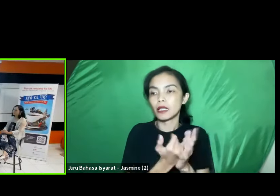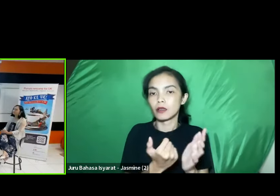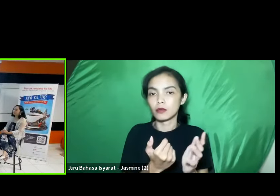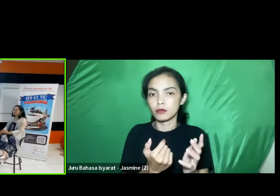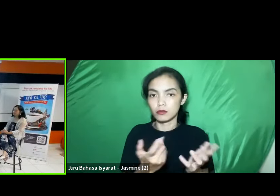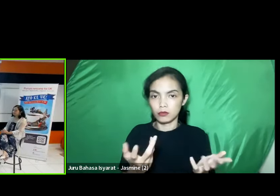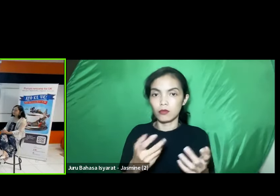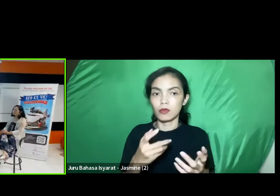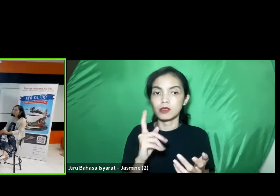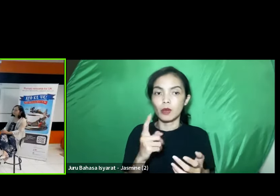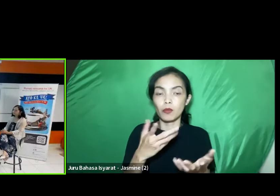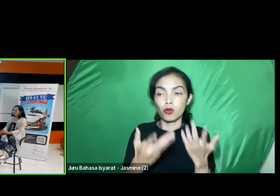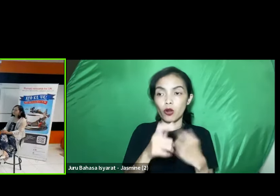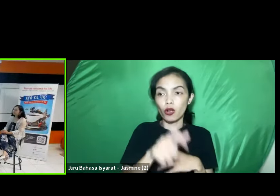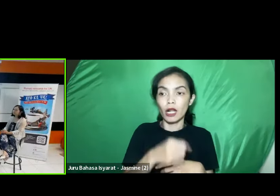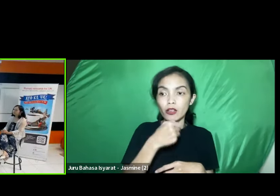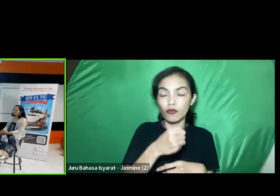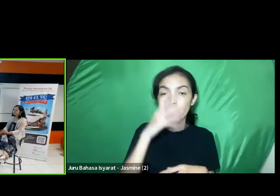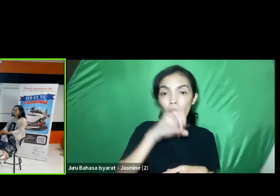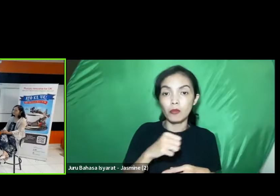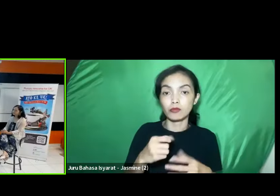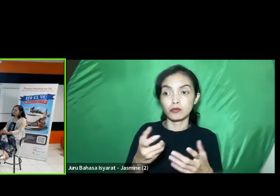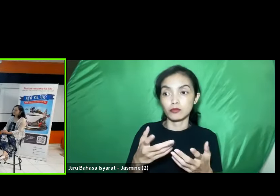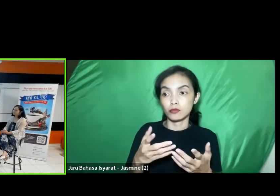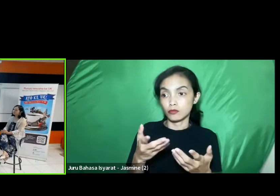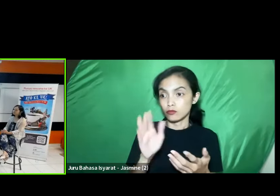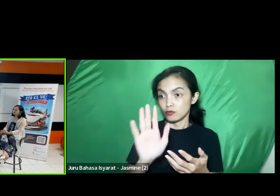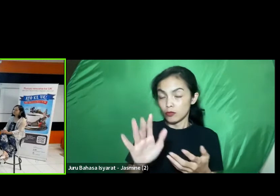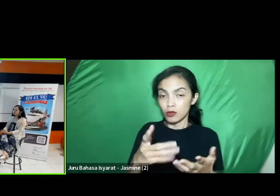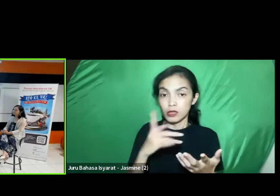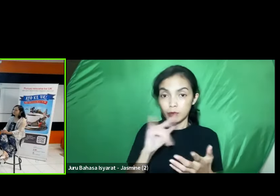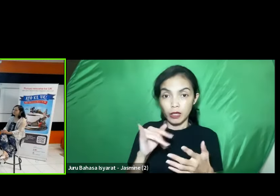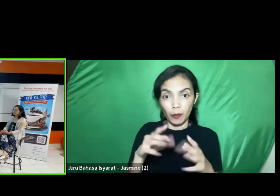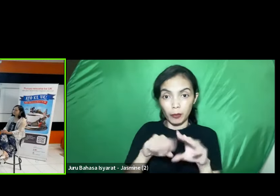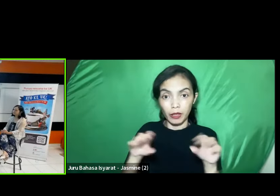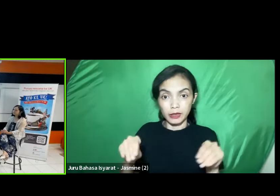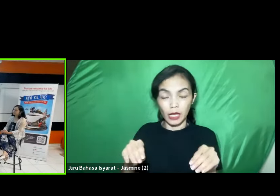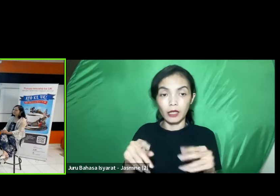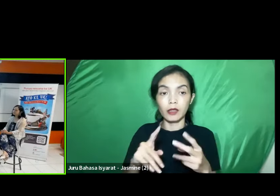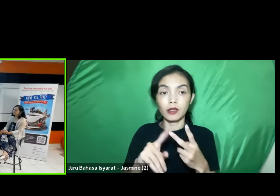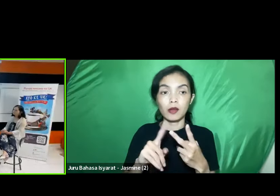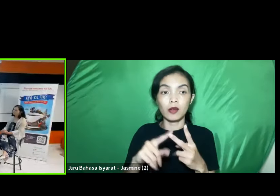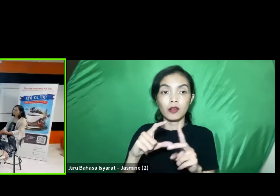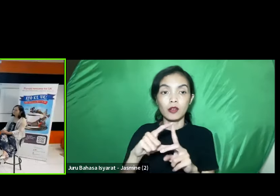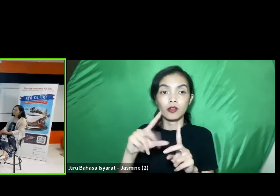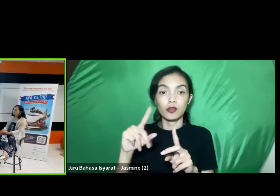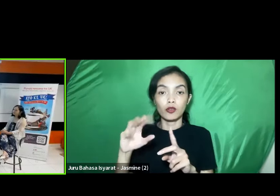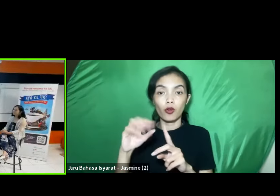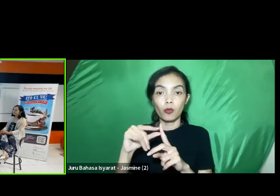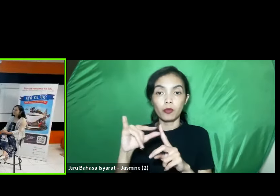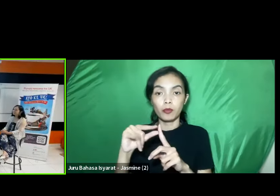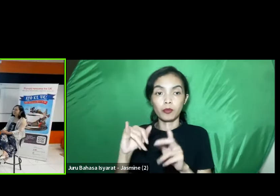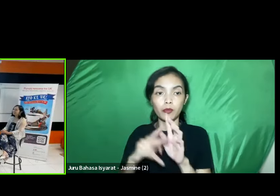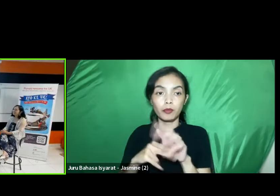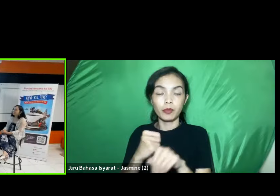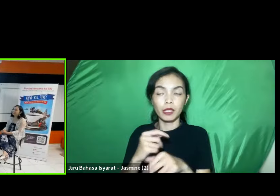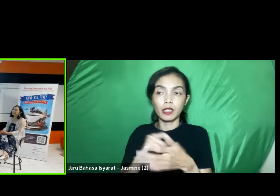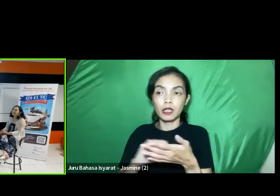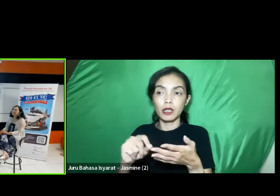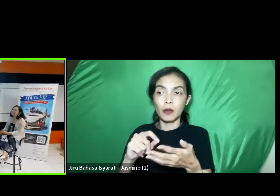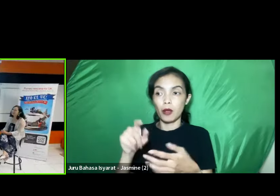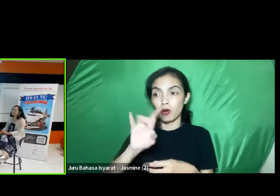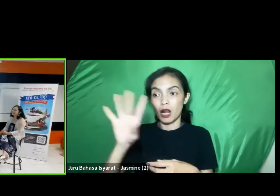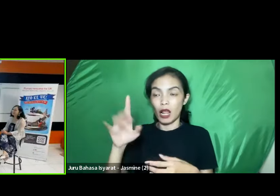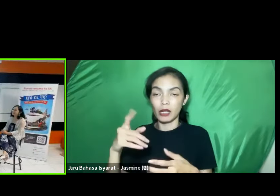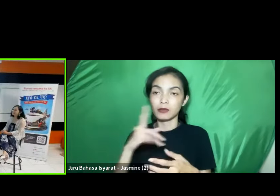sektor kalian I Terus tadi soal dropping names juga Jangan berharap e Iya soalnya Pak Raden something gitu kan